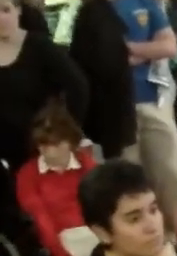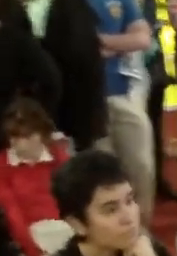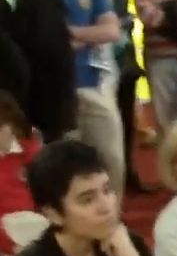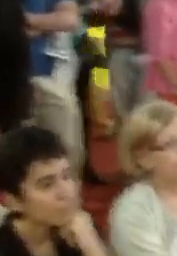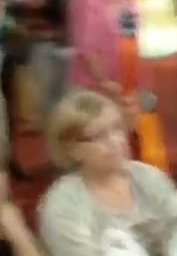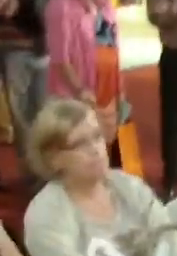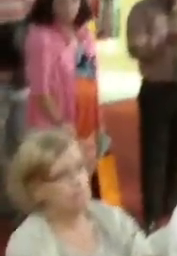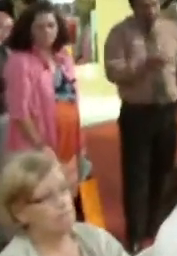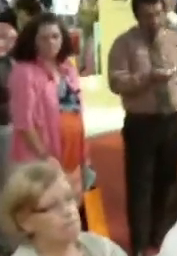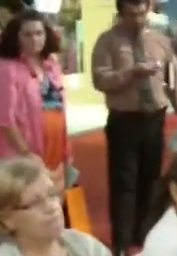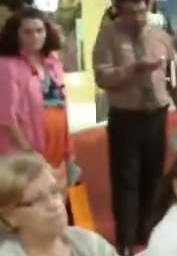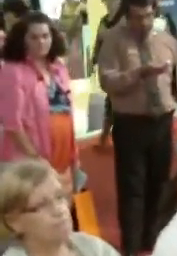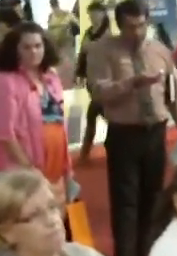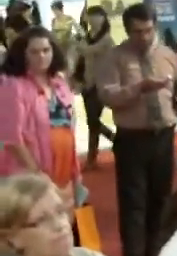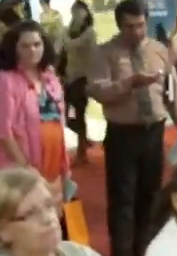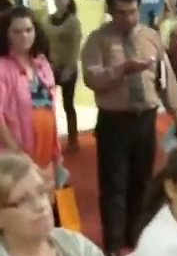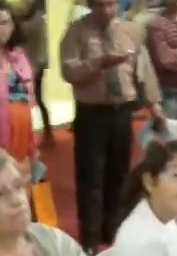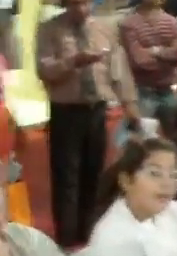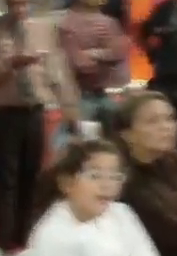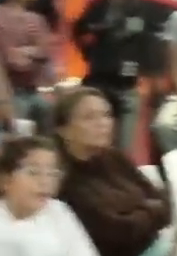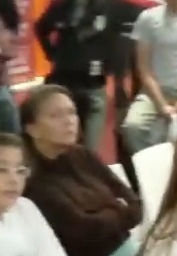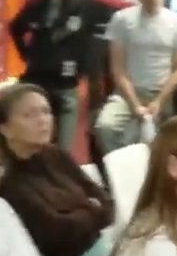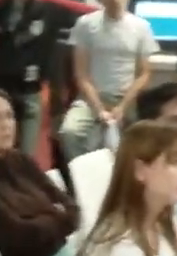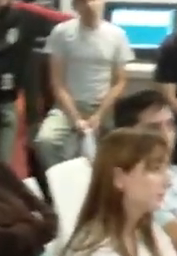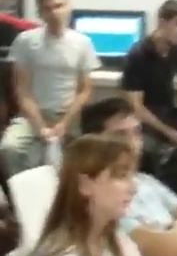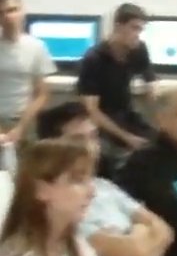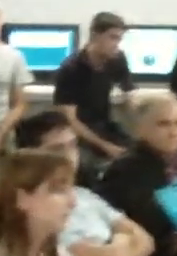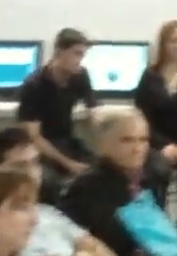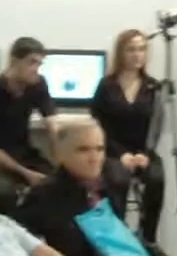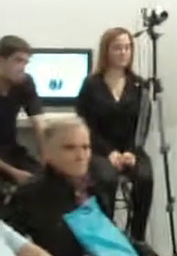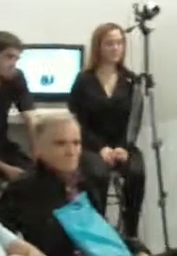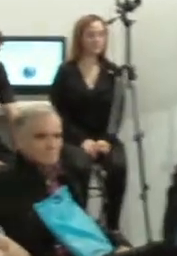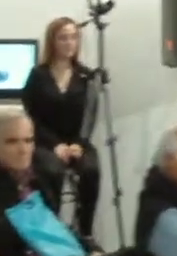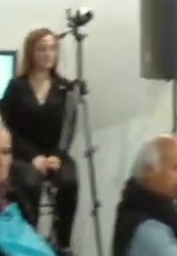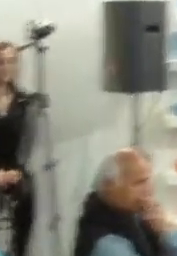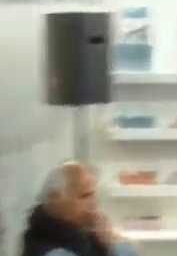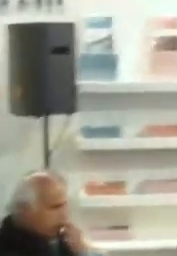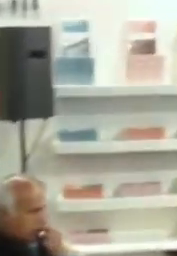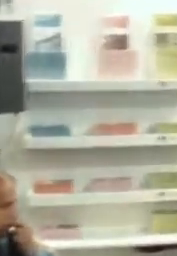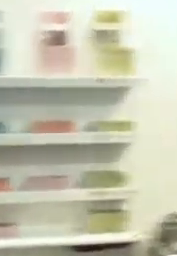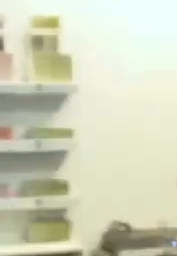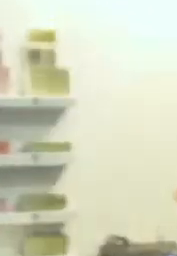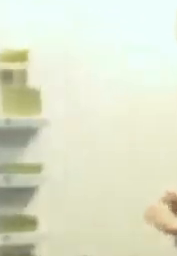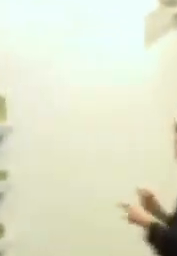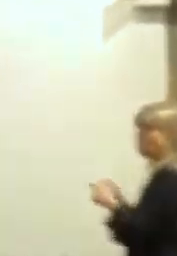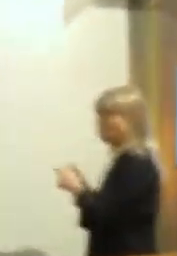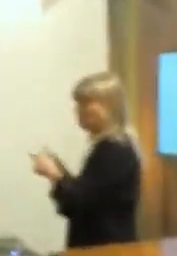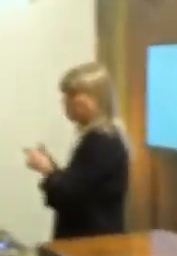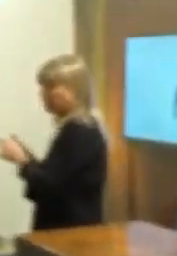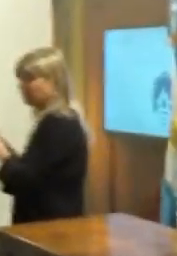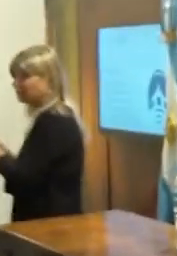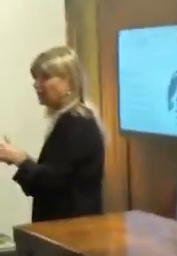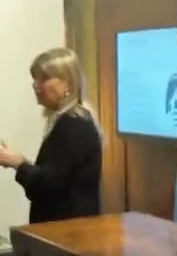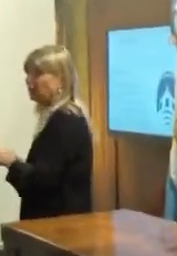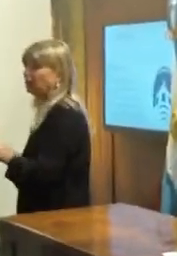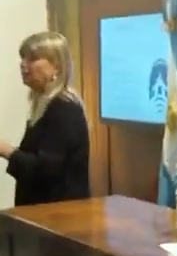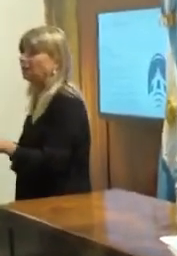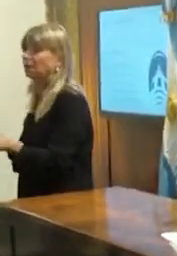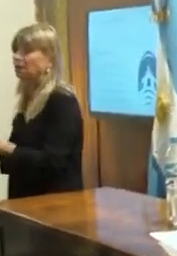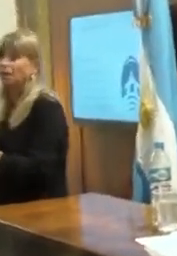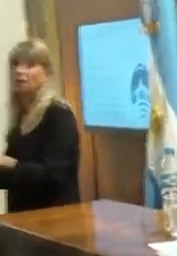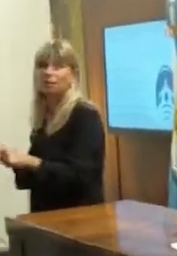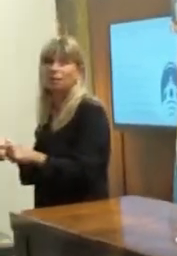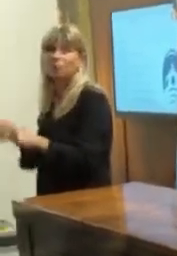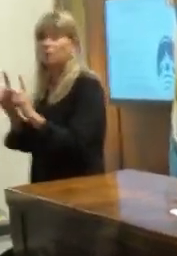está planteado para desandar el camino del supuesto aumento que Macri quiere y lo tenemos bloqueado con una cautelar,